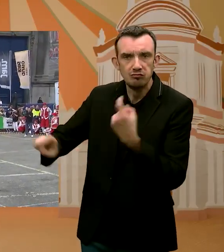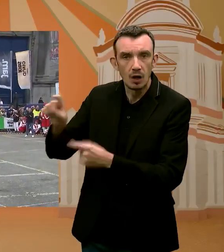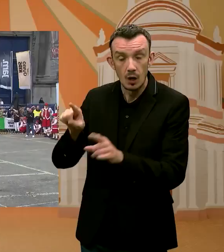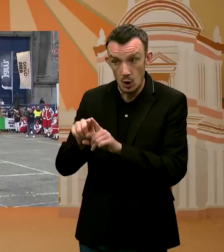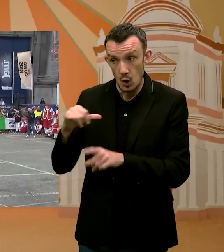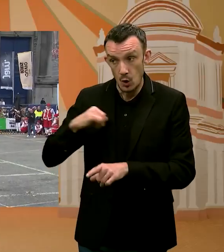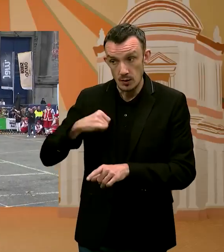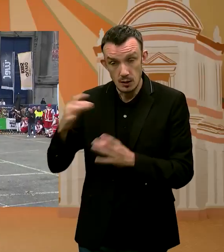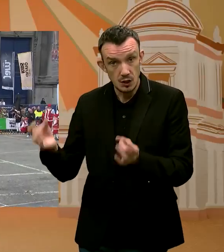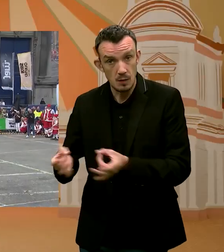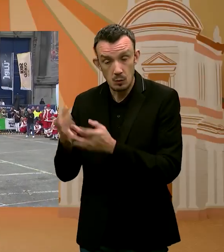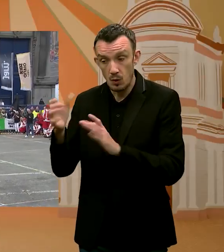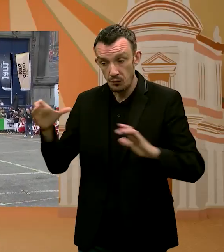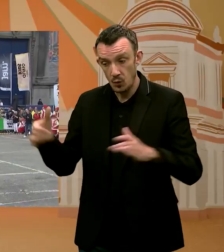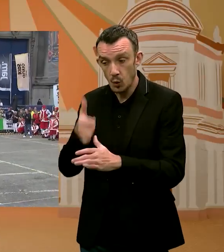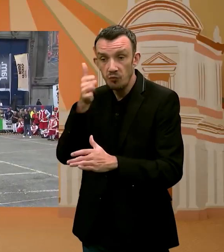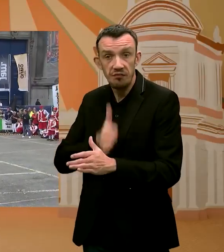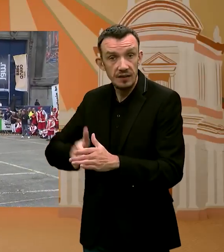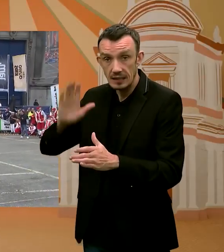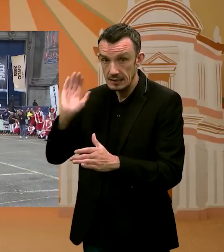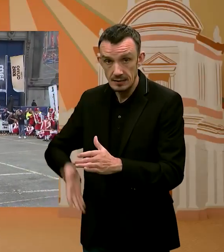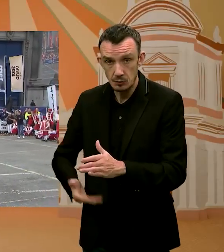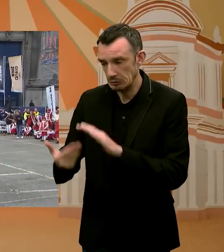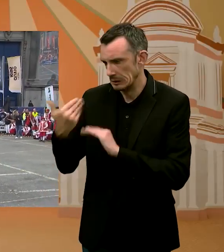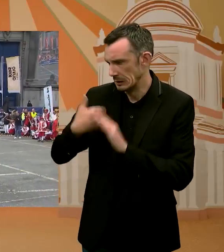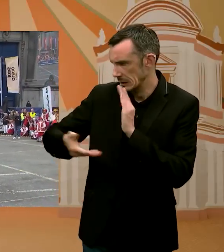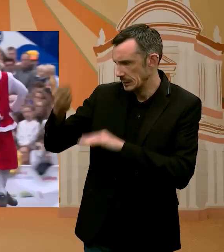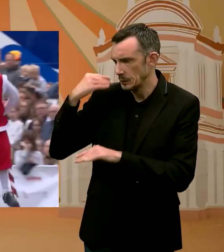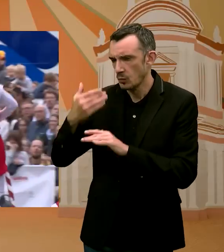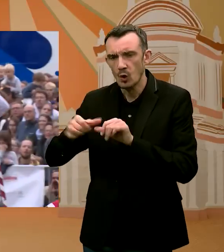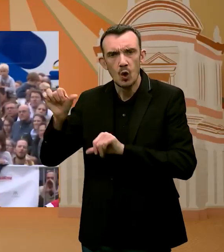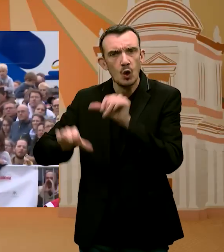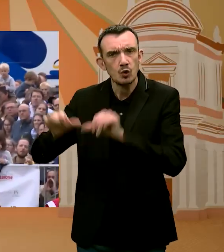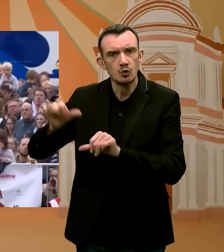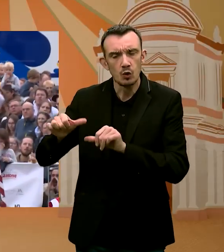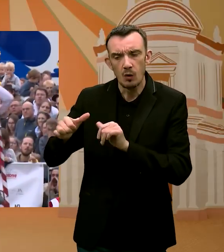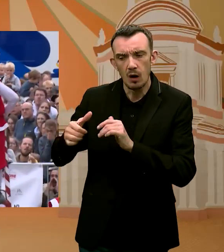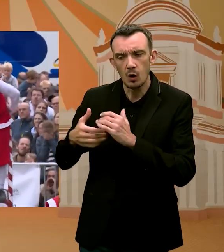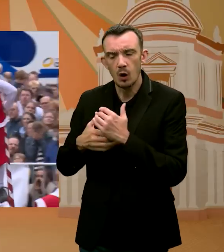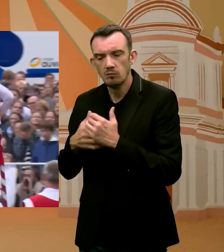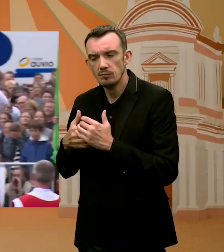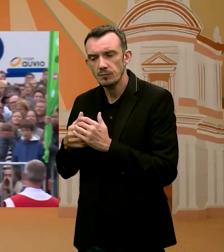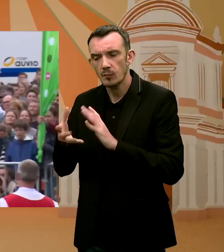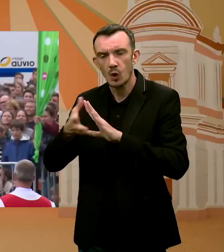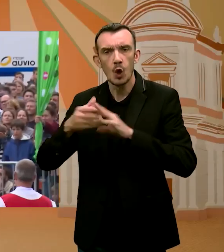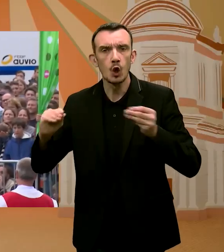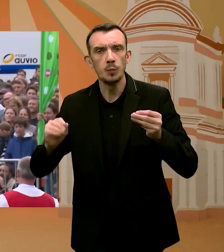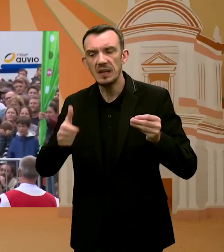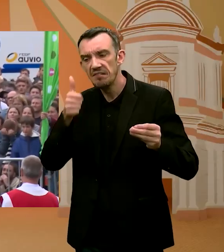a eu un tournoi de rugby féminin qui a demandé à voir que les échasseuses féminines pour faire une prestation. Et